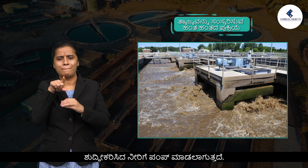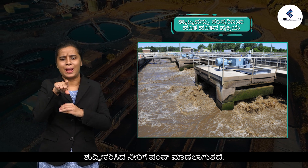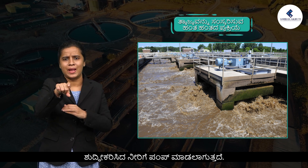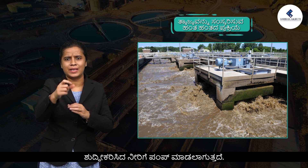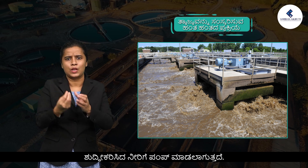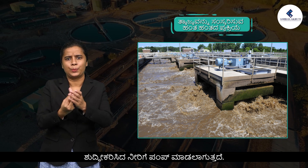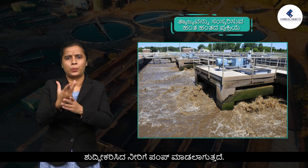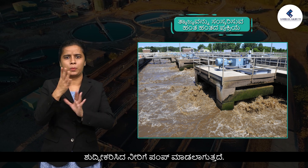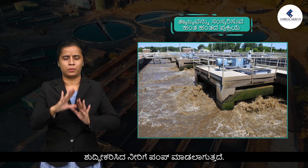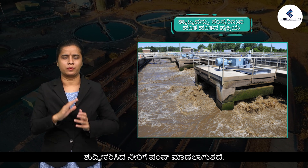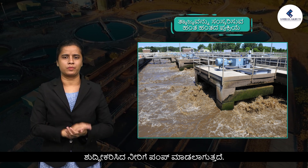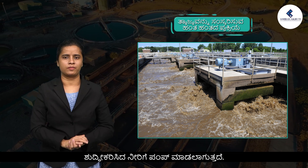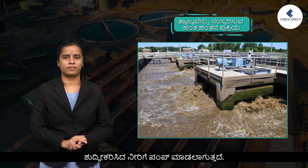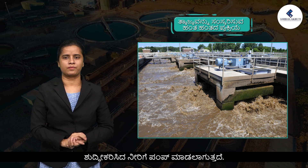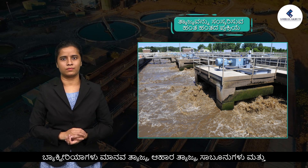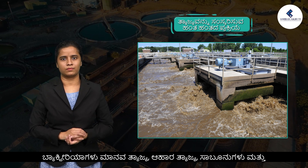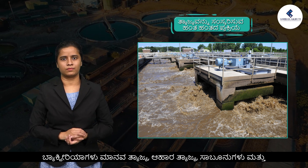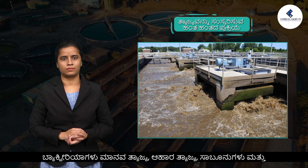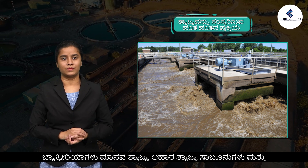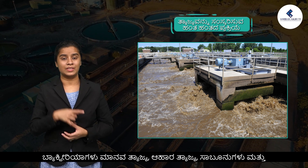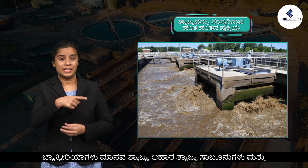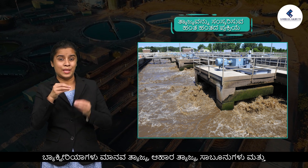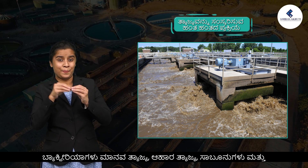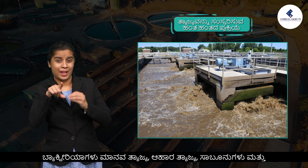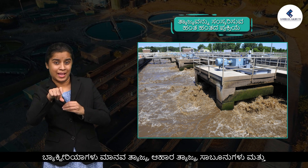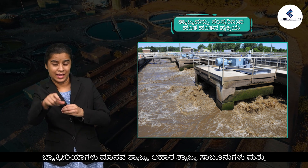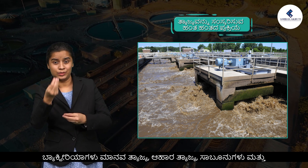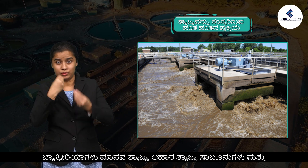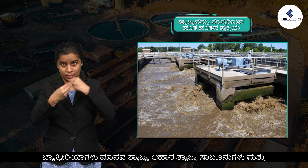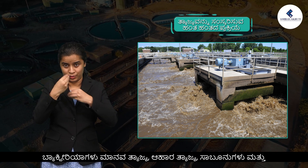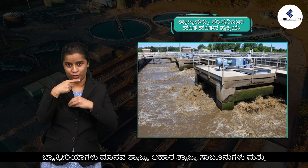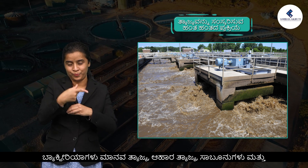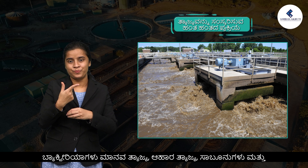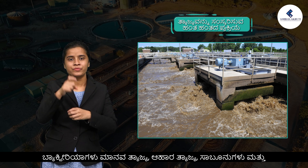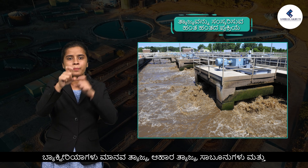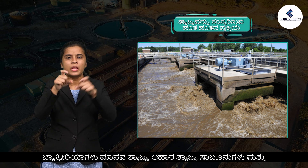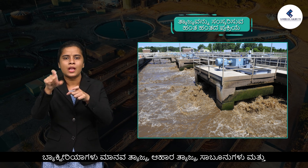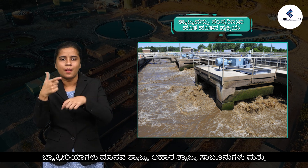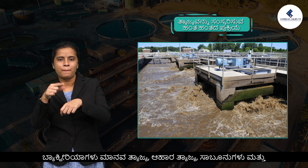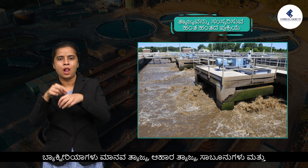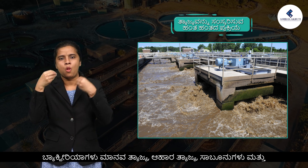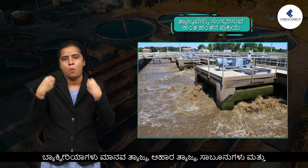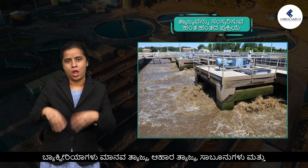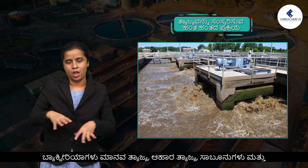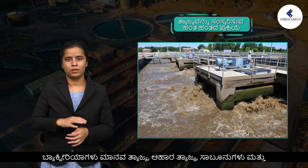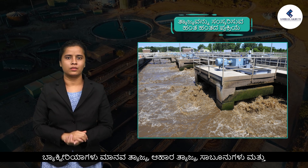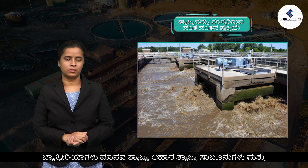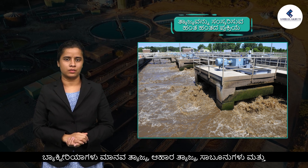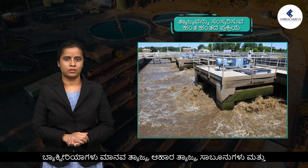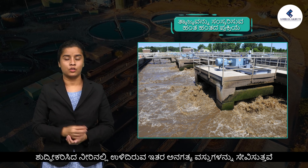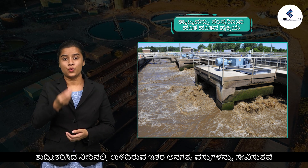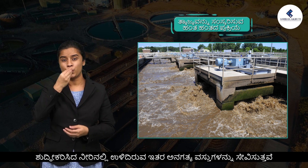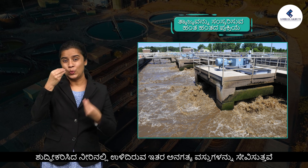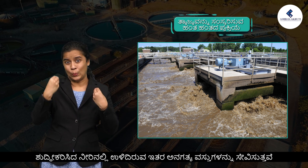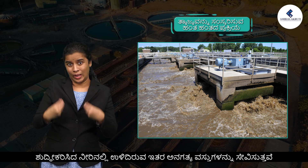ಮಾಡಲಾಗುತ್ತದೆ. ಬ್ಯಾಕ್ಟೀರಿಯಾಗಳು ಮಾನವ ತ್ಯಾಜ್ಯ ಆಹಾರ ತ್ಯಾಜ್ಯ, ಸಾಬೂನುಗಳು